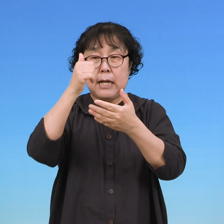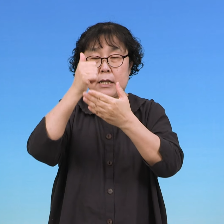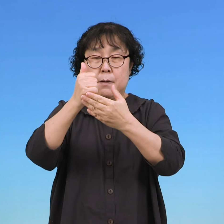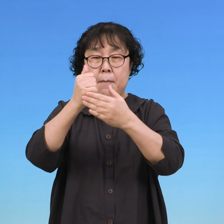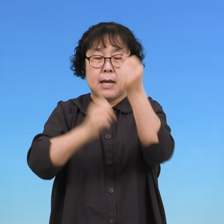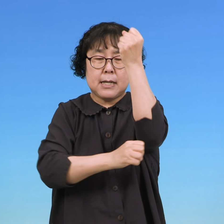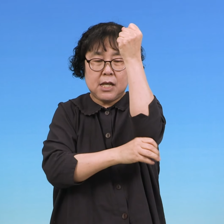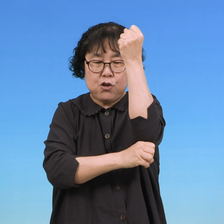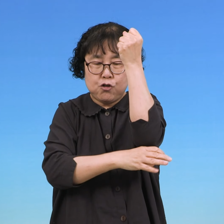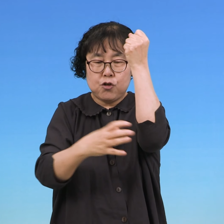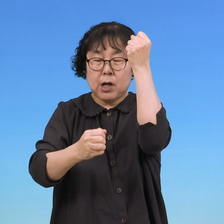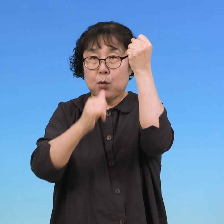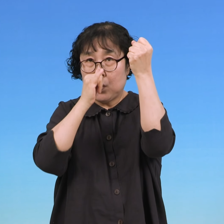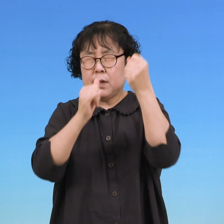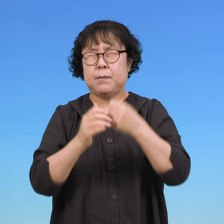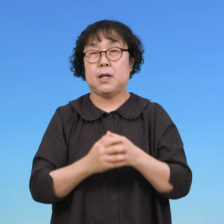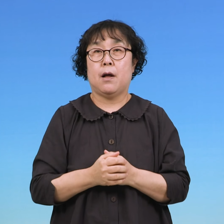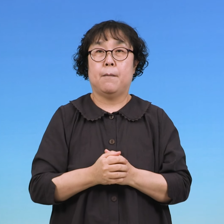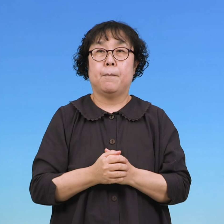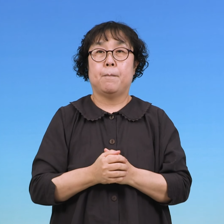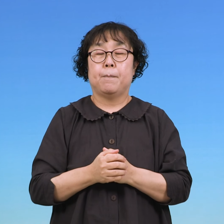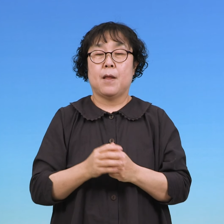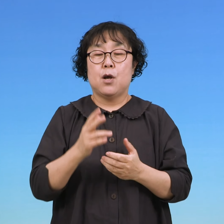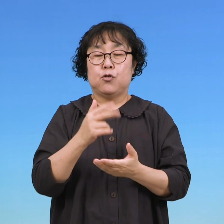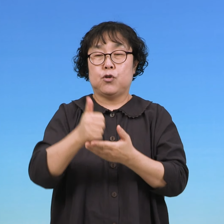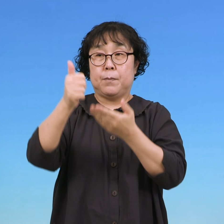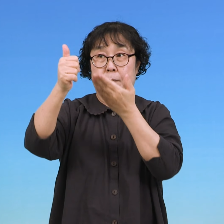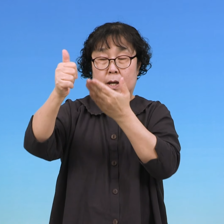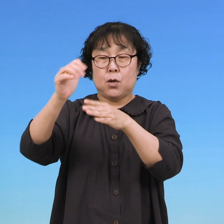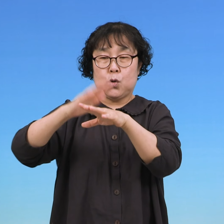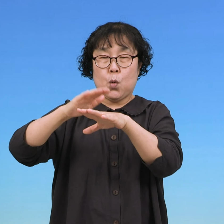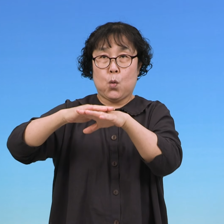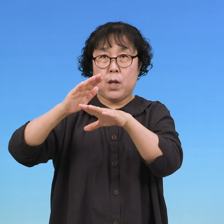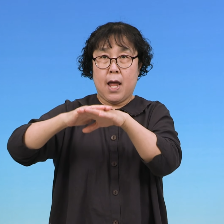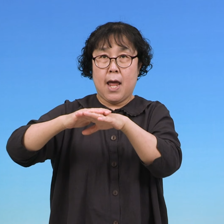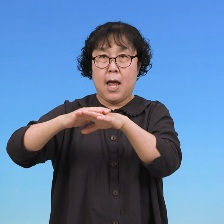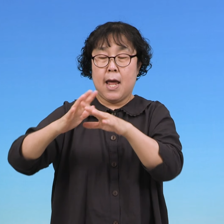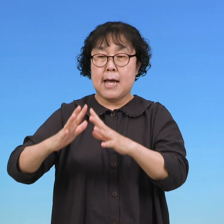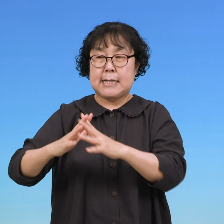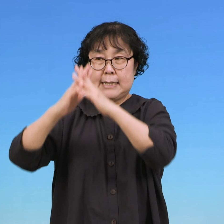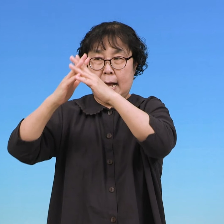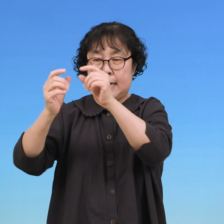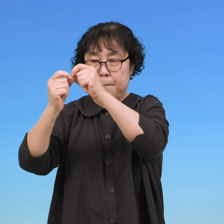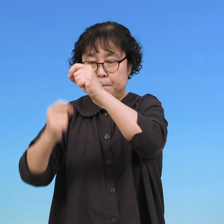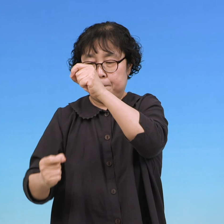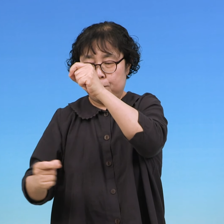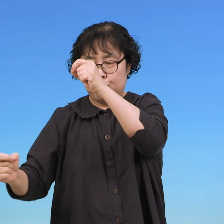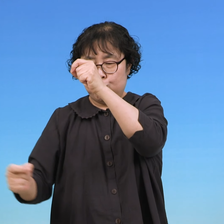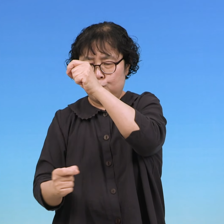하나님의 기준을 갖고 계시다는 거예요 7절이 그 내용 아닙니까? 주께서 손에 다림줄을 잡고